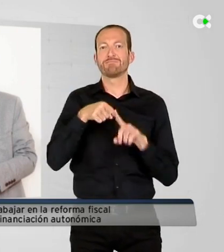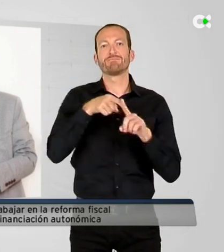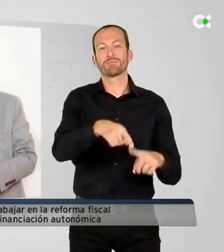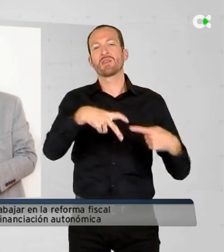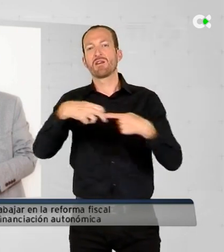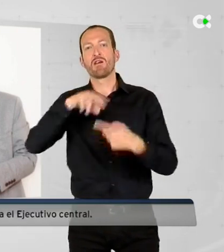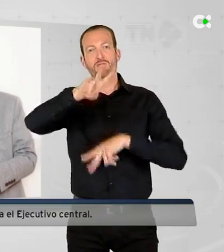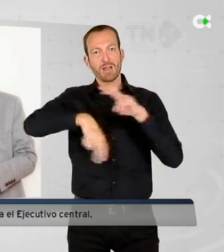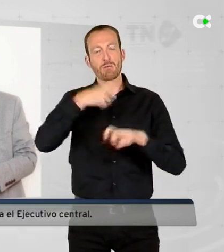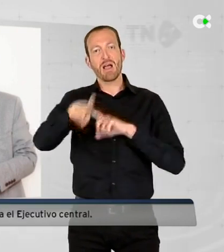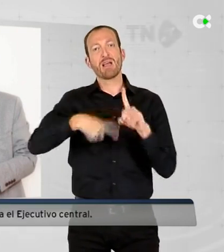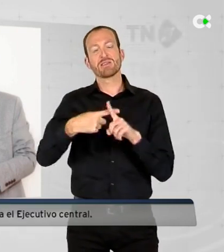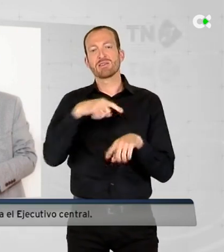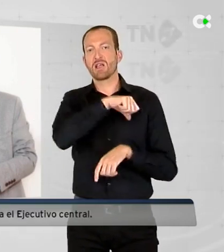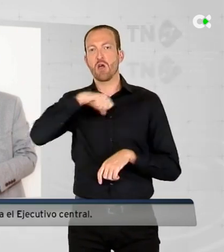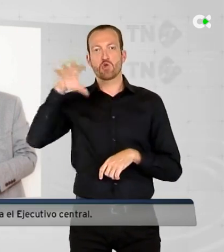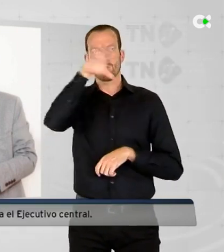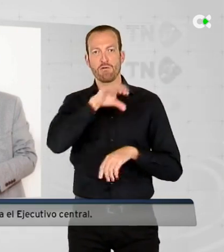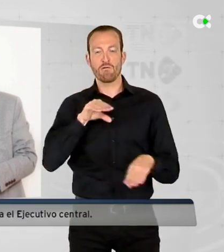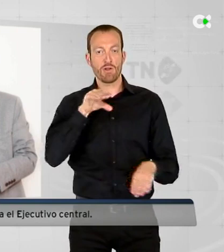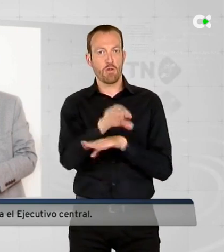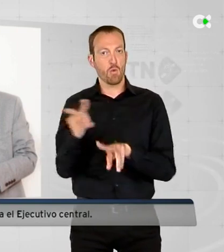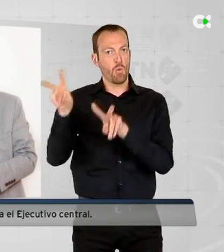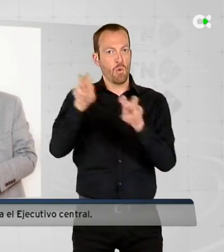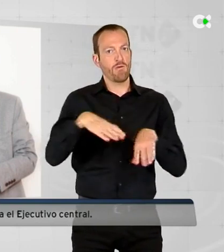financiación autonómica que está preparando el Ejecutivo Central.